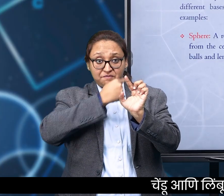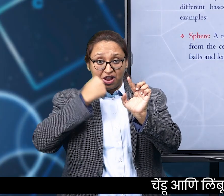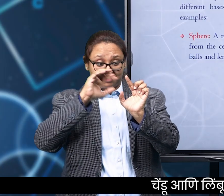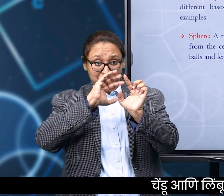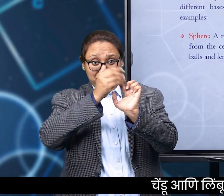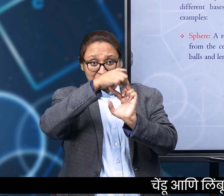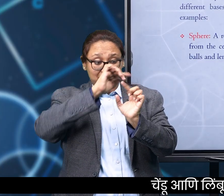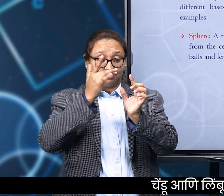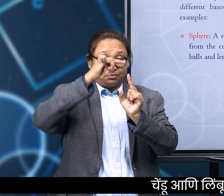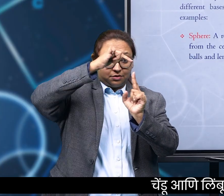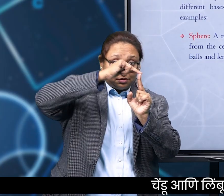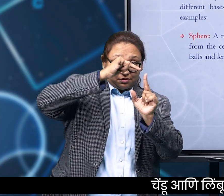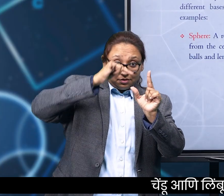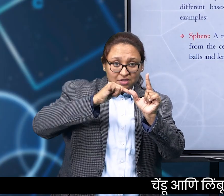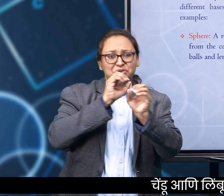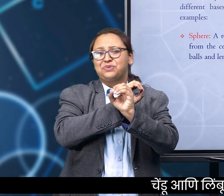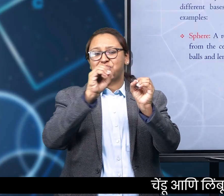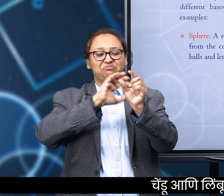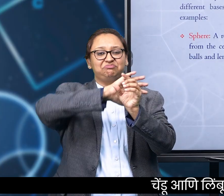चेंडू आणि लिंबू ही उदाहरणे आहेत.